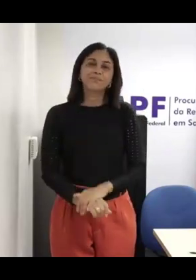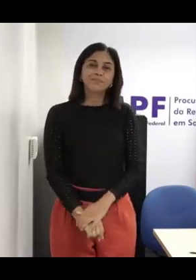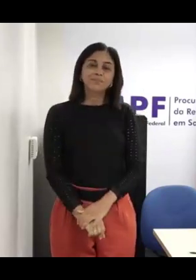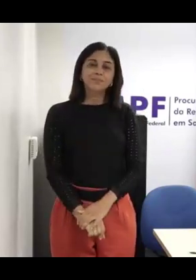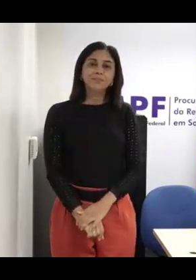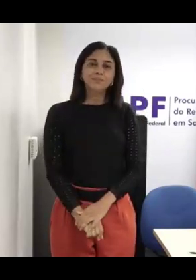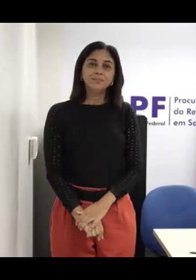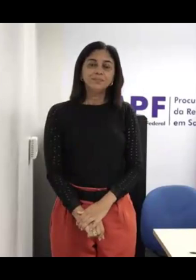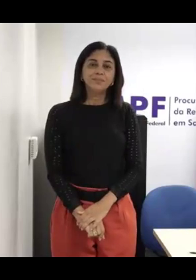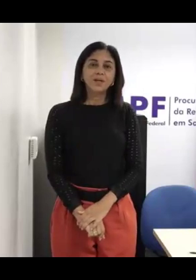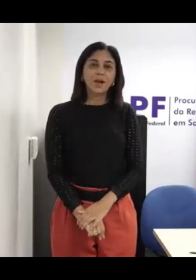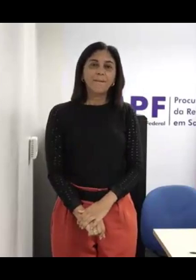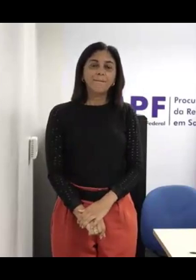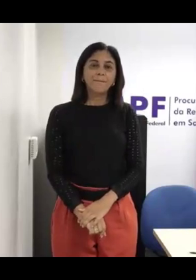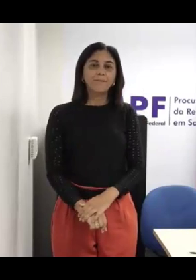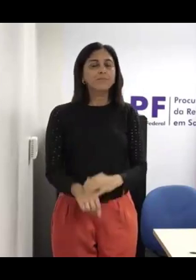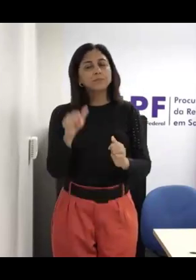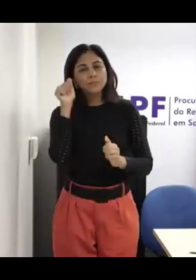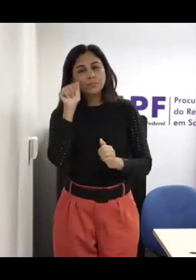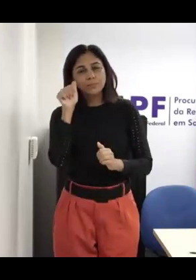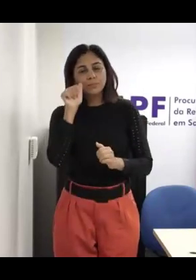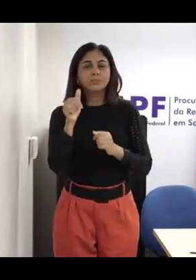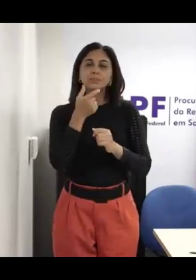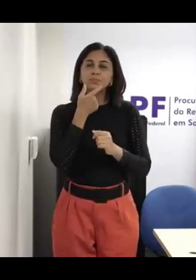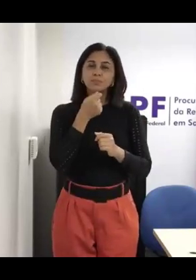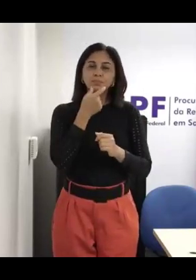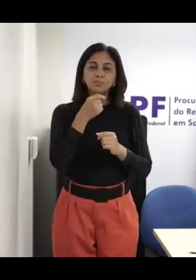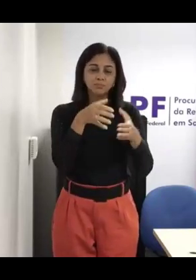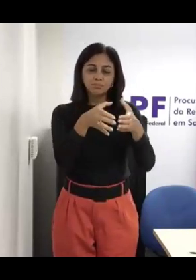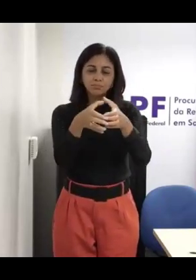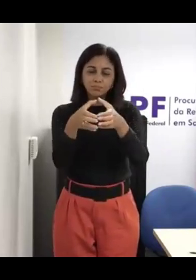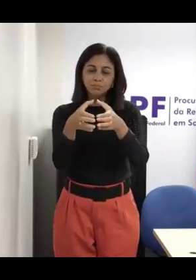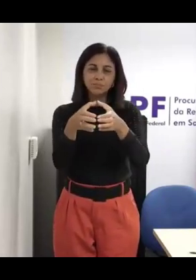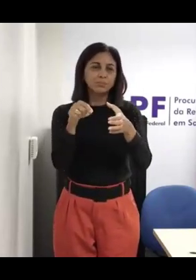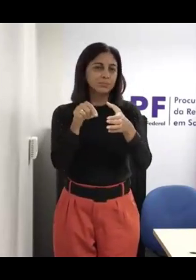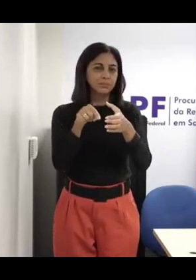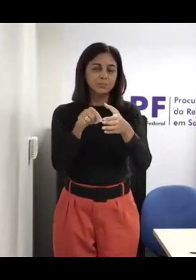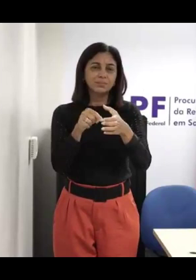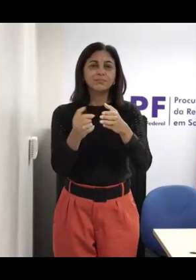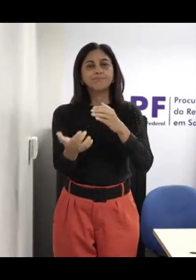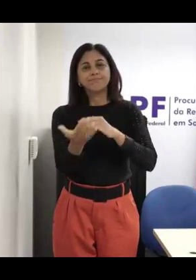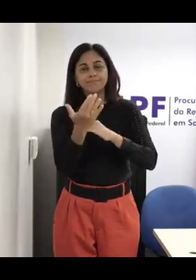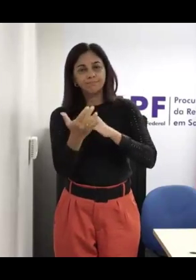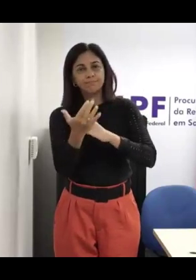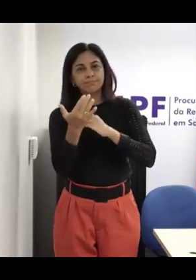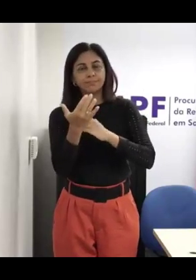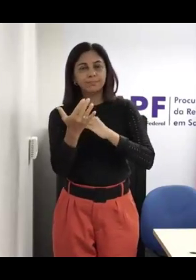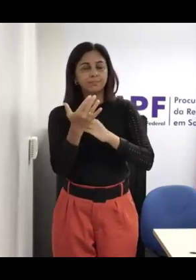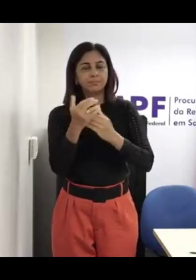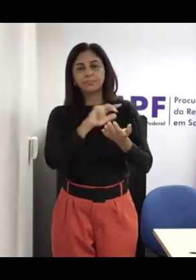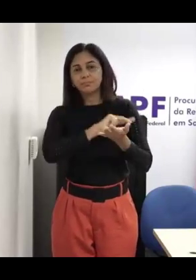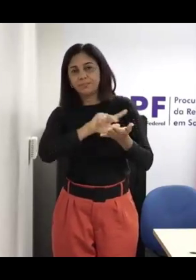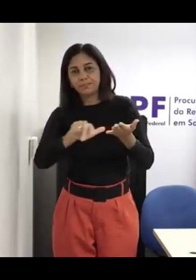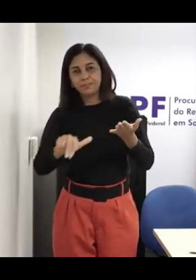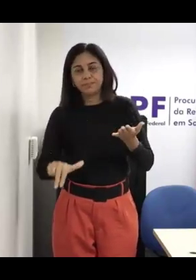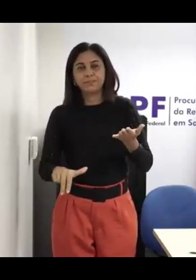a Keila a Melo que são os meus servidores as minhas estagiárias que ten a a honra de ter as